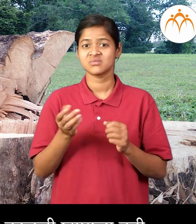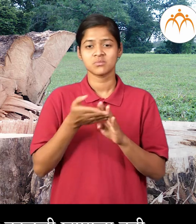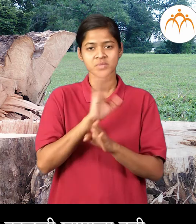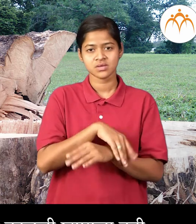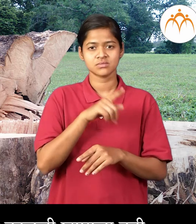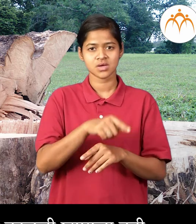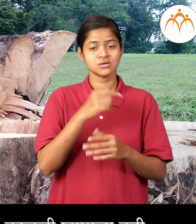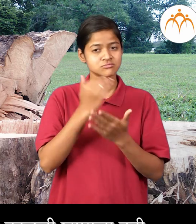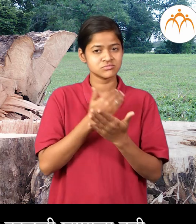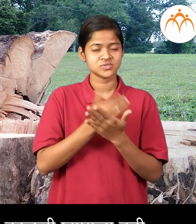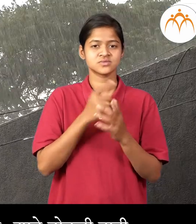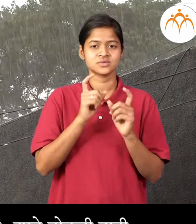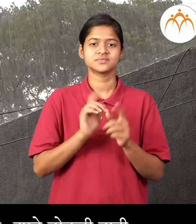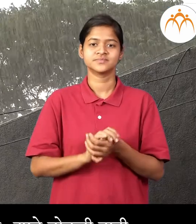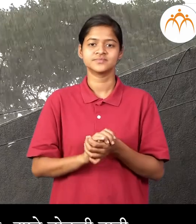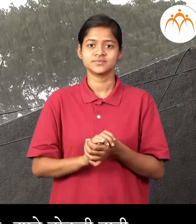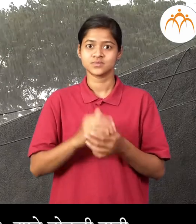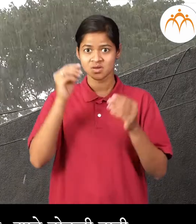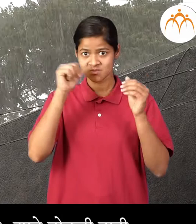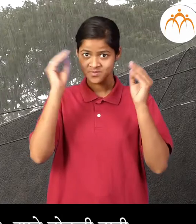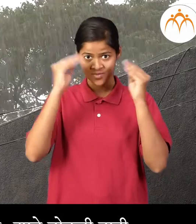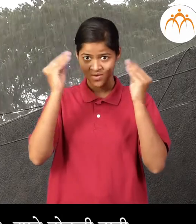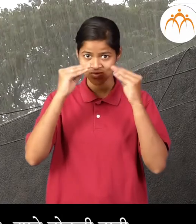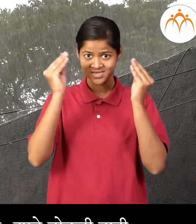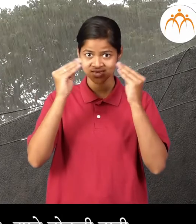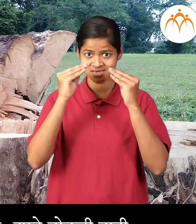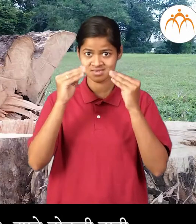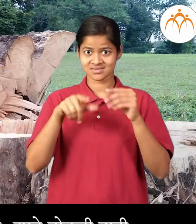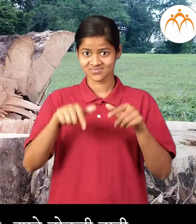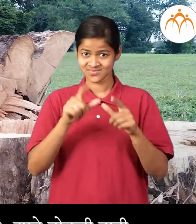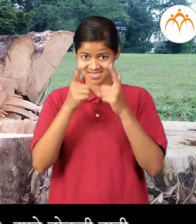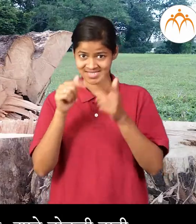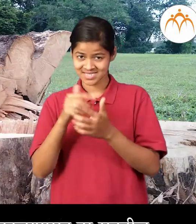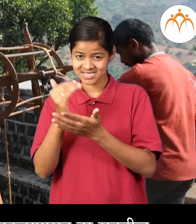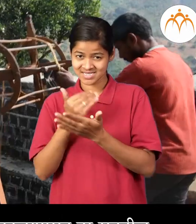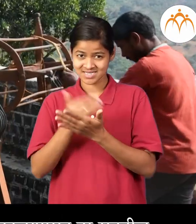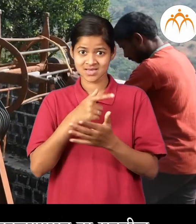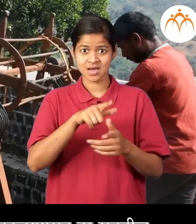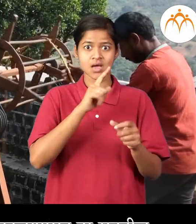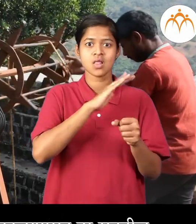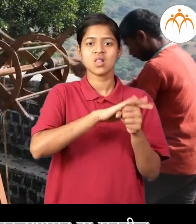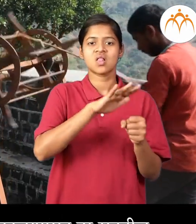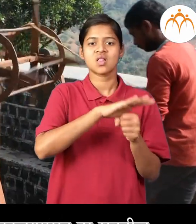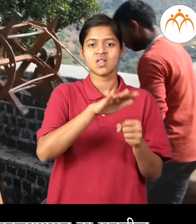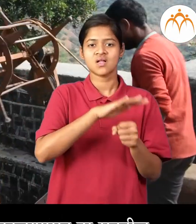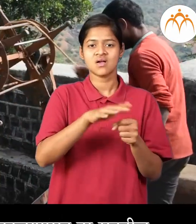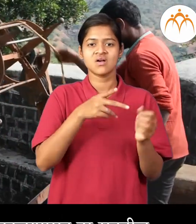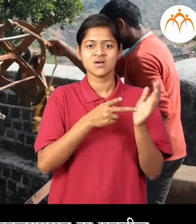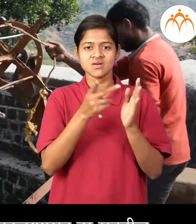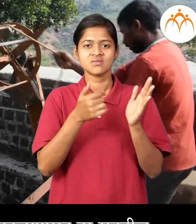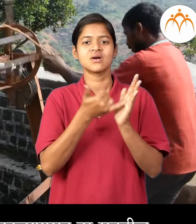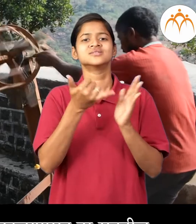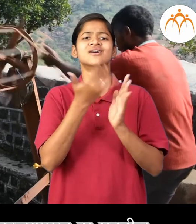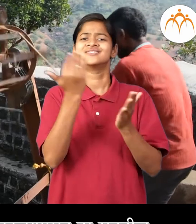आधी पासुन कलजी हैलावी। पावसासा पाणी नीट साठवल, जाड तोडली नाहीत, पाणी जपुन वापरल, तर